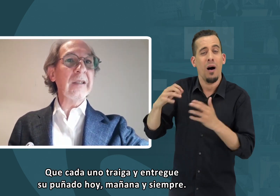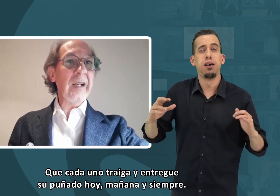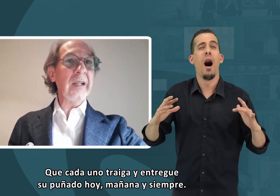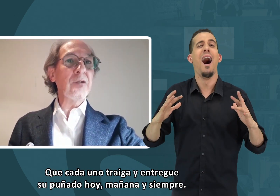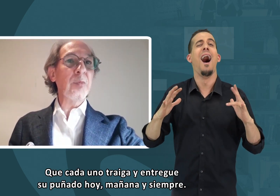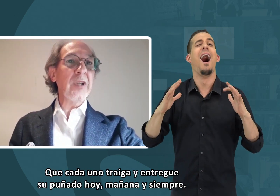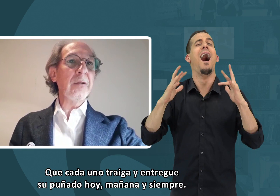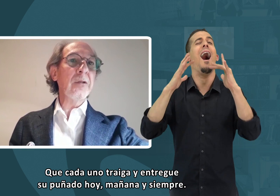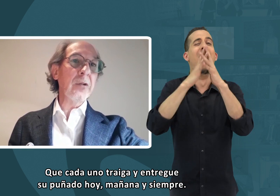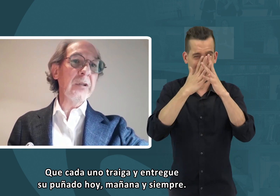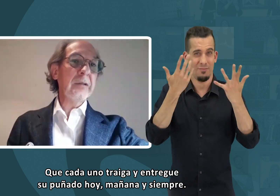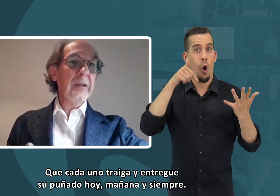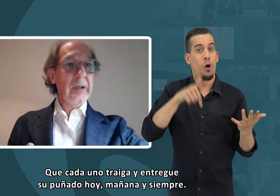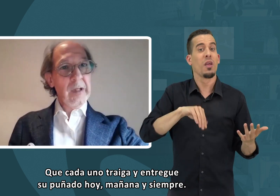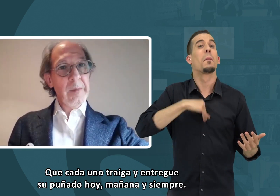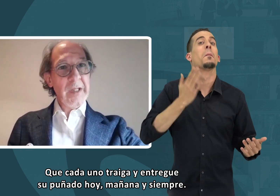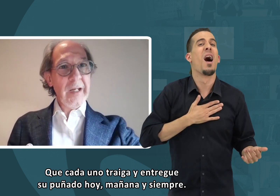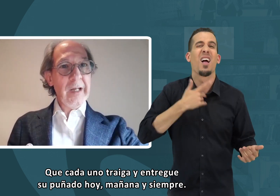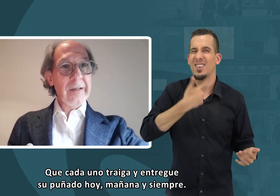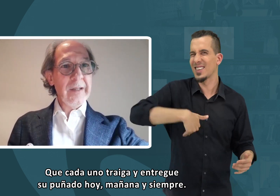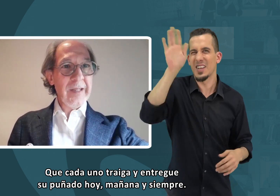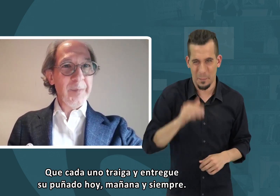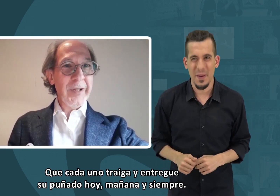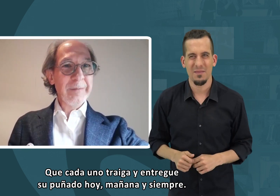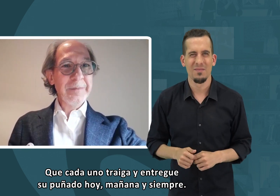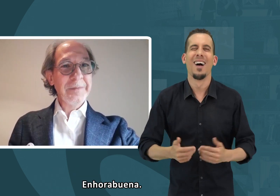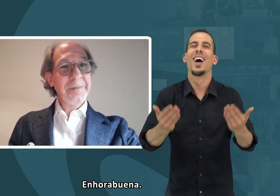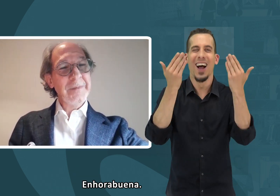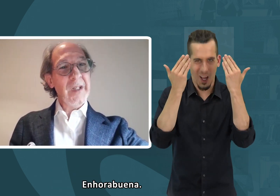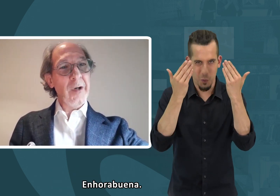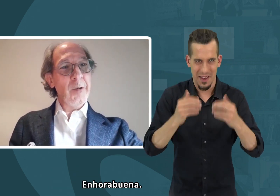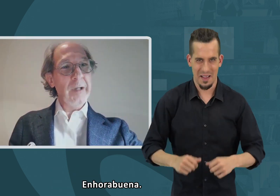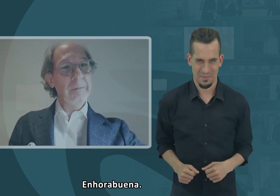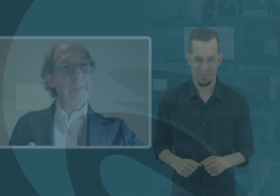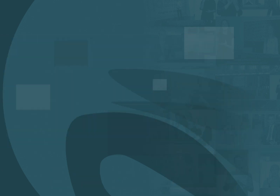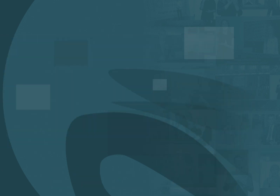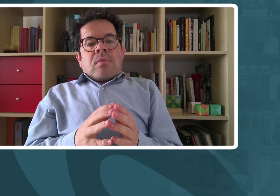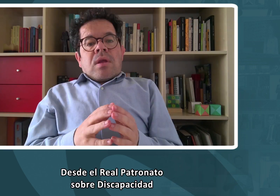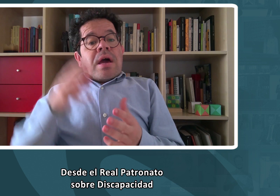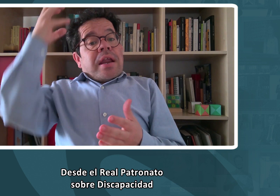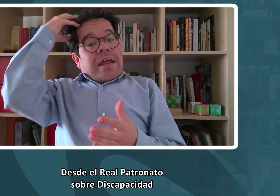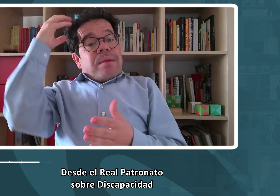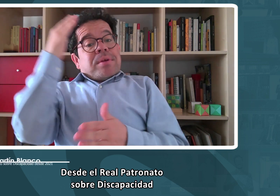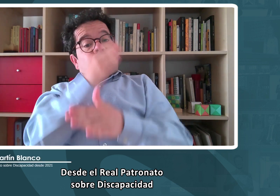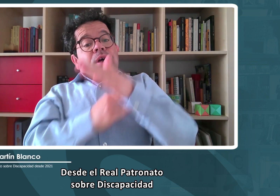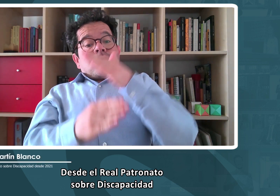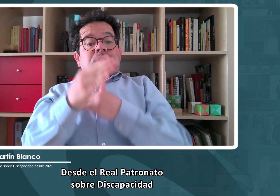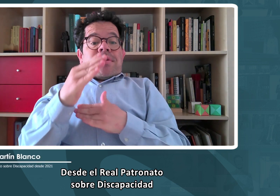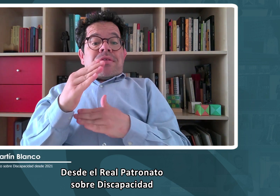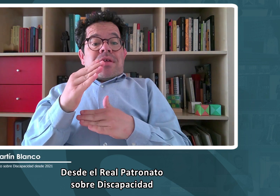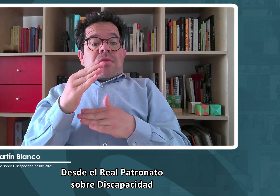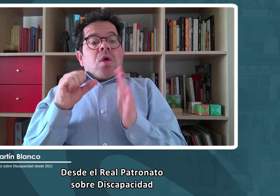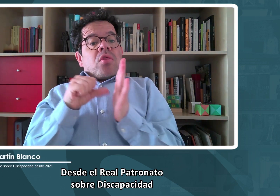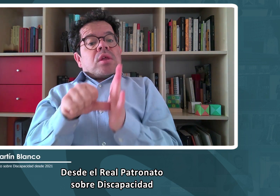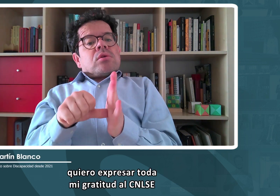traiga y entregue su puñado hoy, mañana y siempre. Enhorabuena. Desde el Real